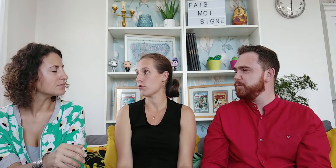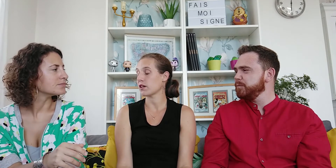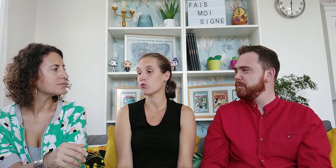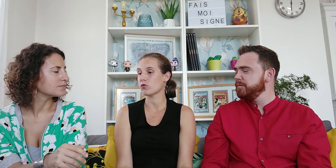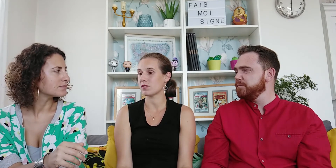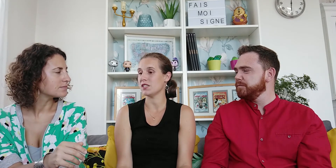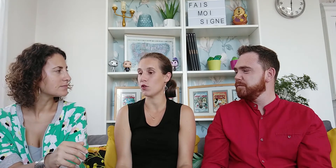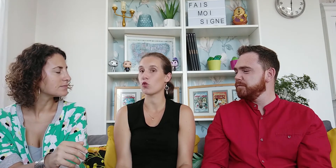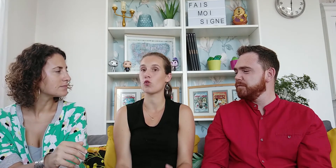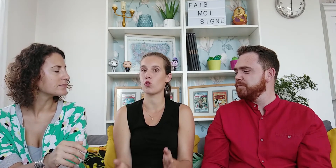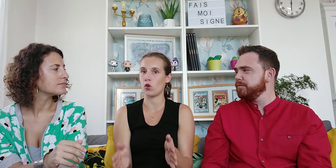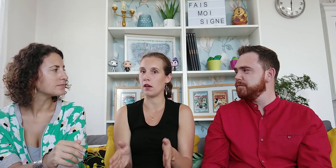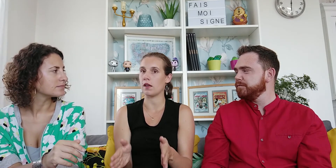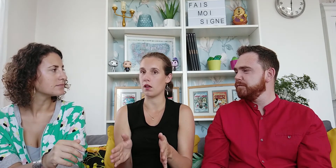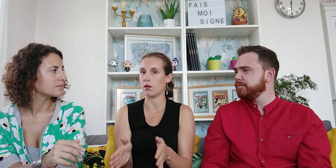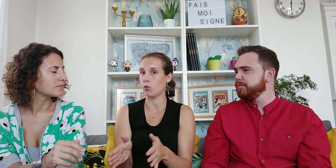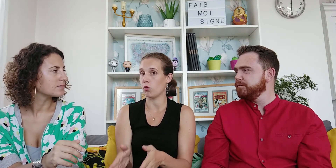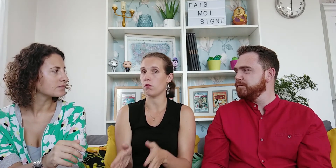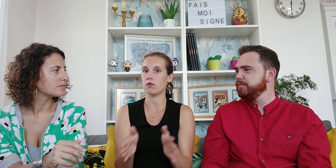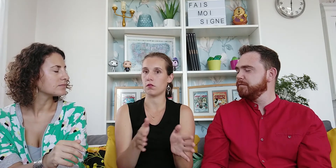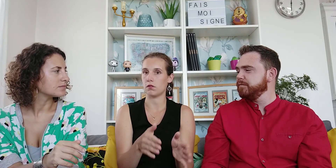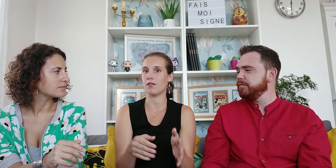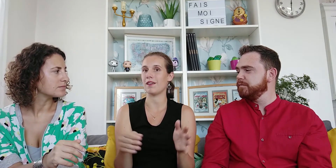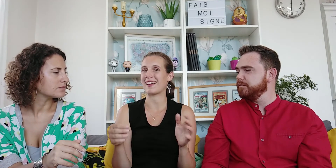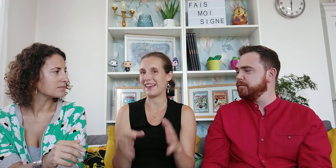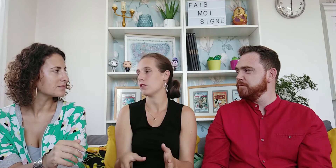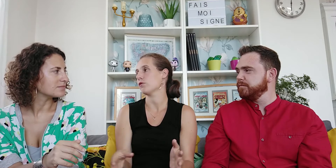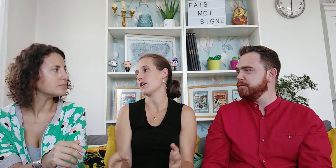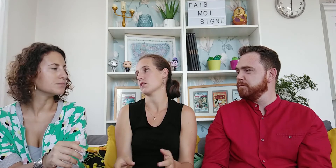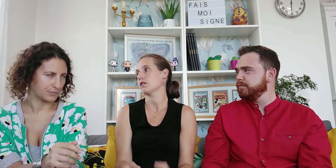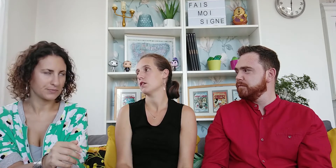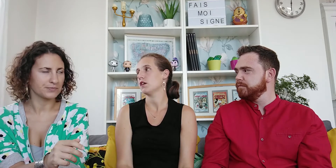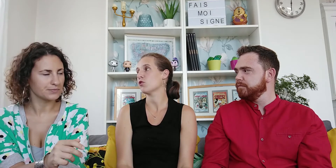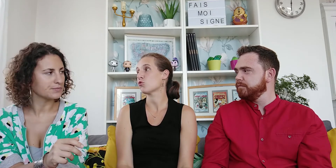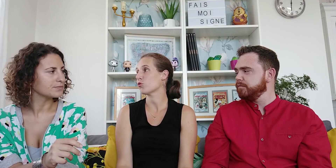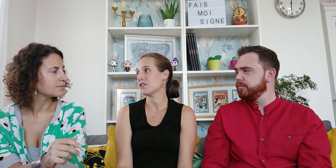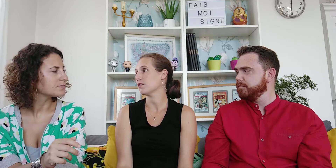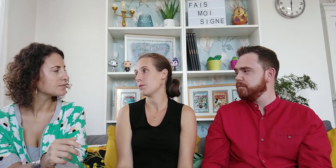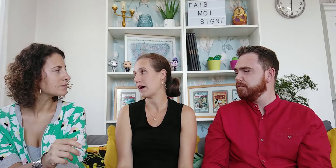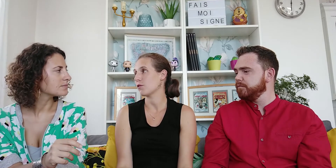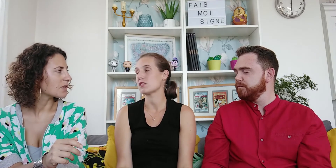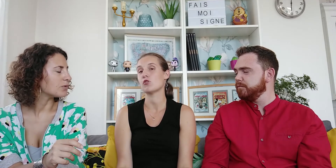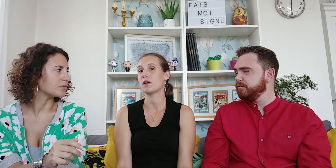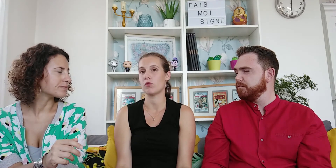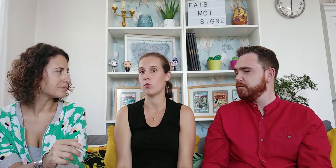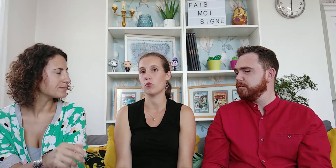ça qu'on ne signe que les mots clés d'une phrase. Et dans une comptine, c'est pareil. On signe pas tous les mots, on